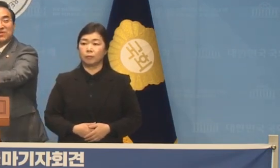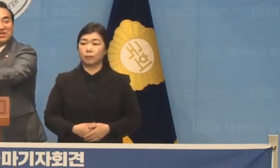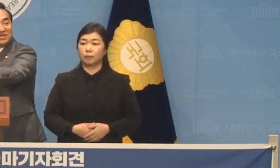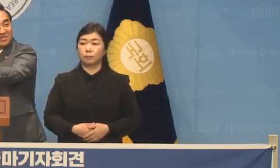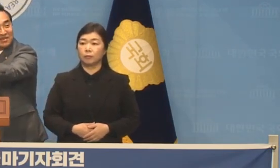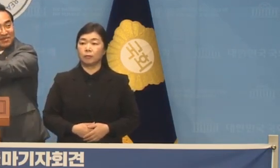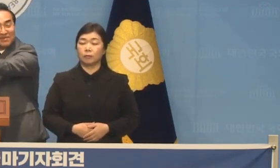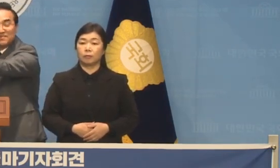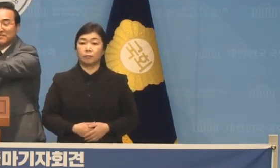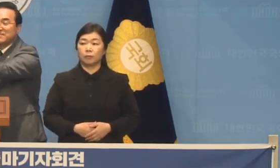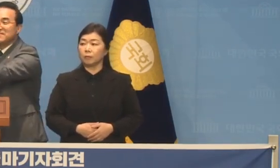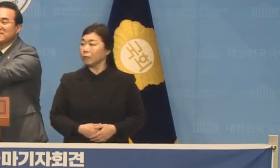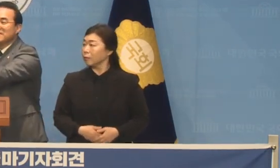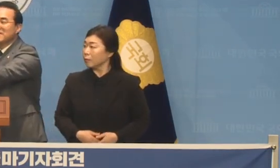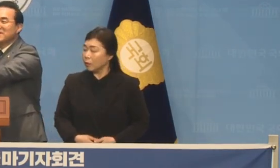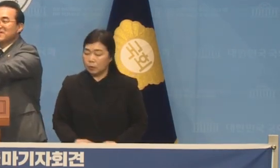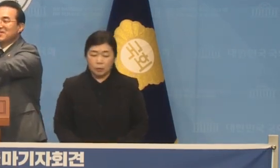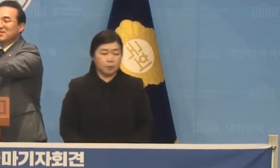우리 아까 사진 찍는...